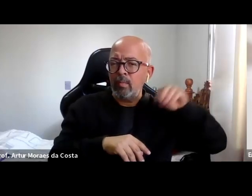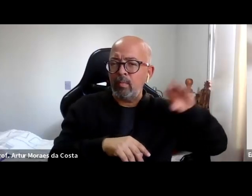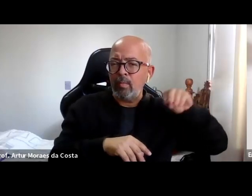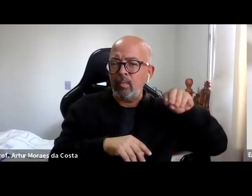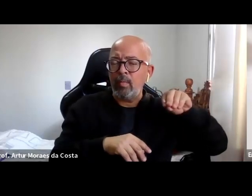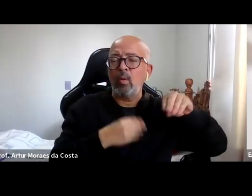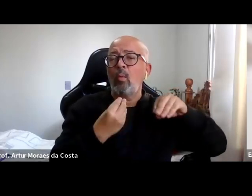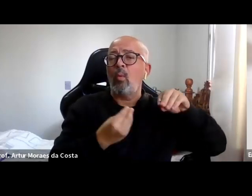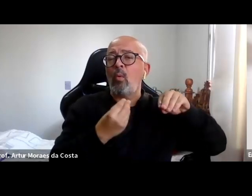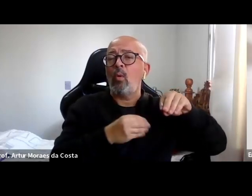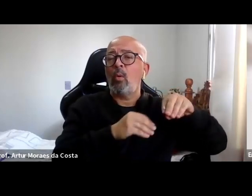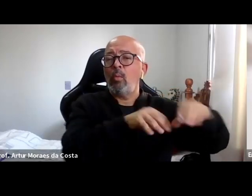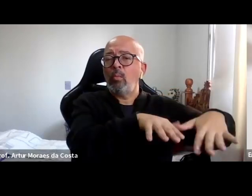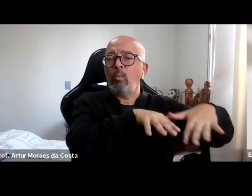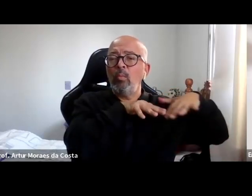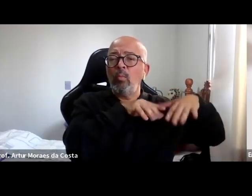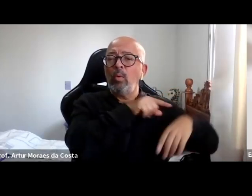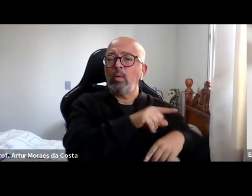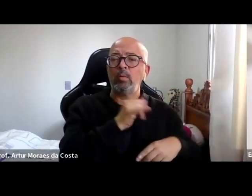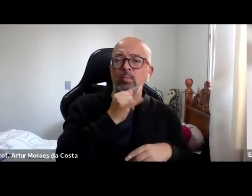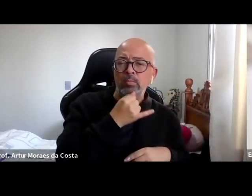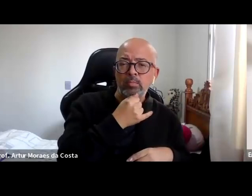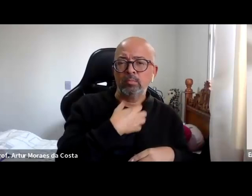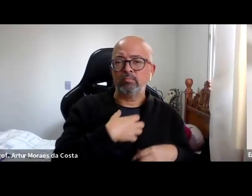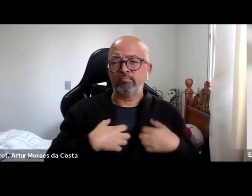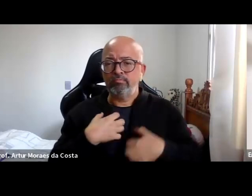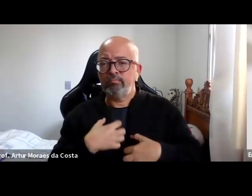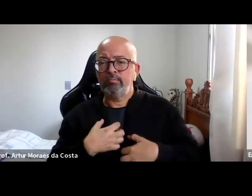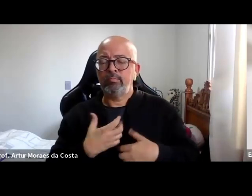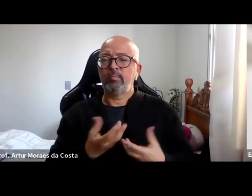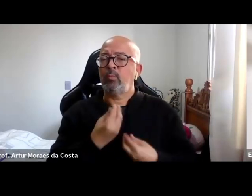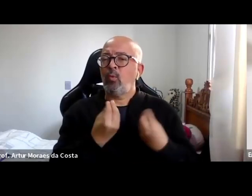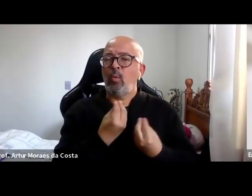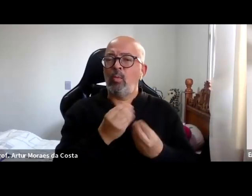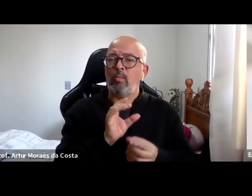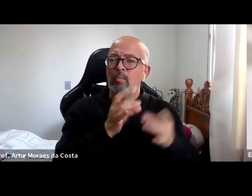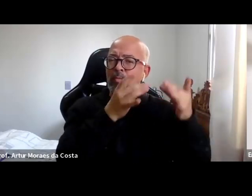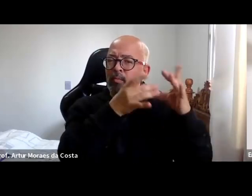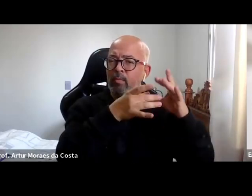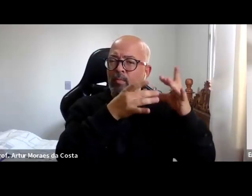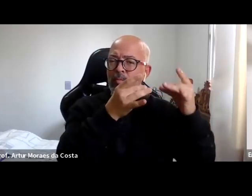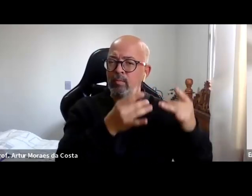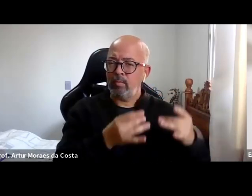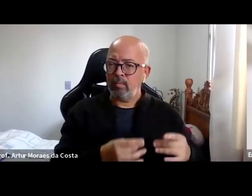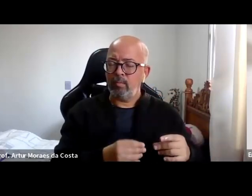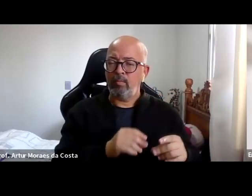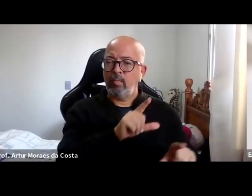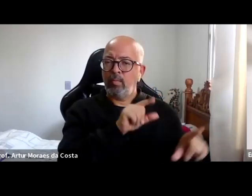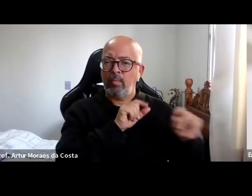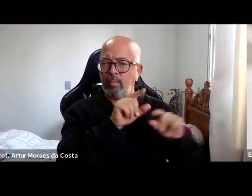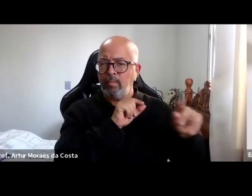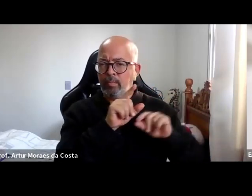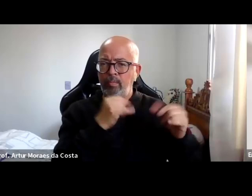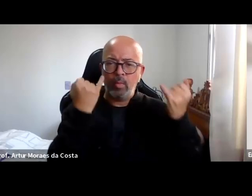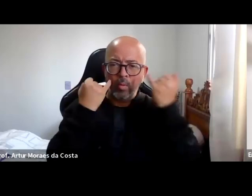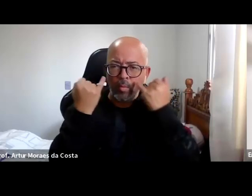es en la selección de la información sí evidentemente eh No es posible ni